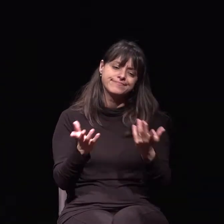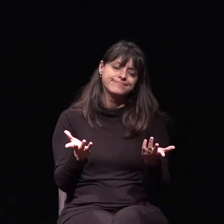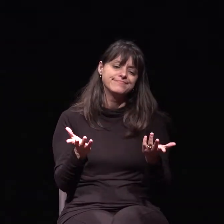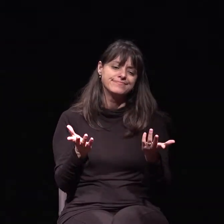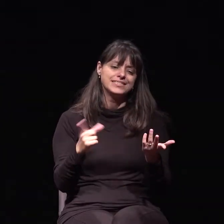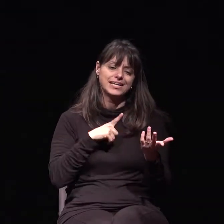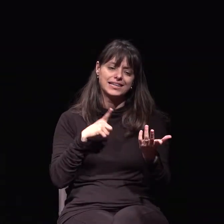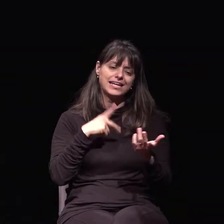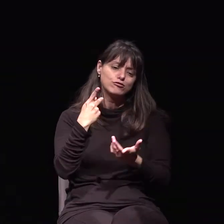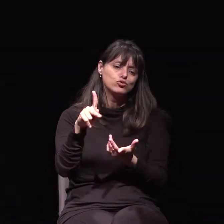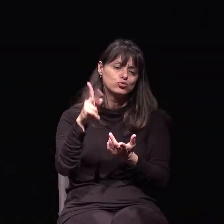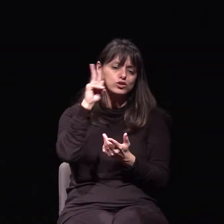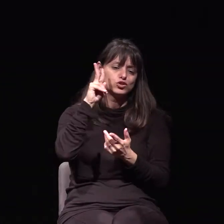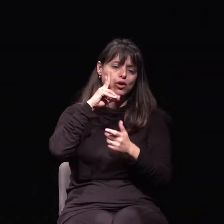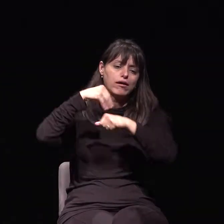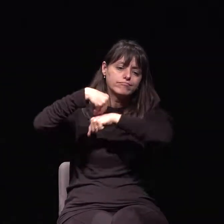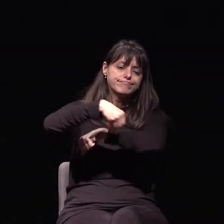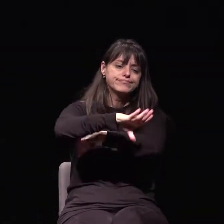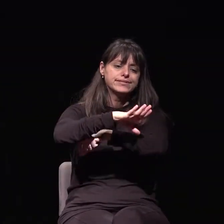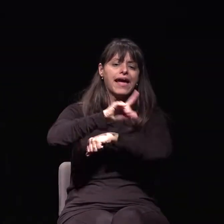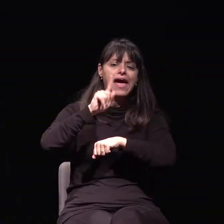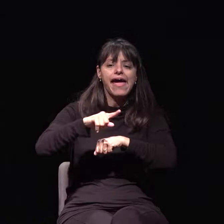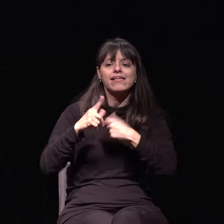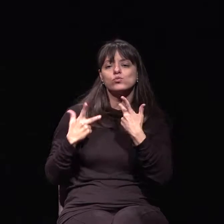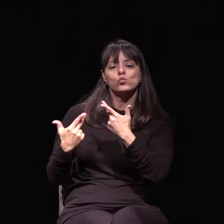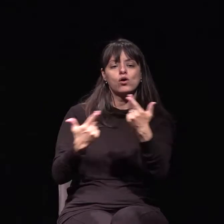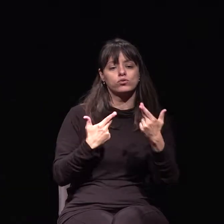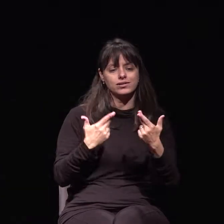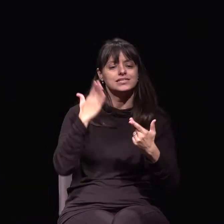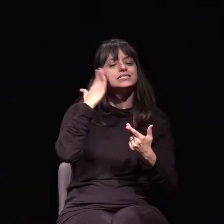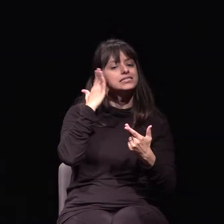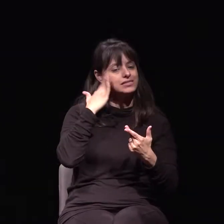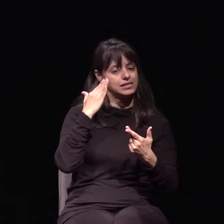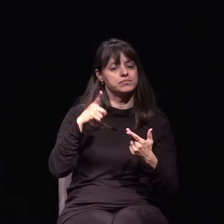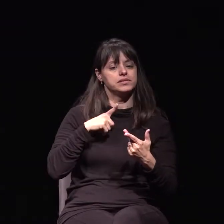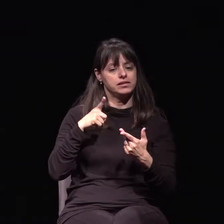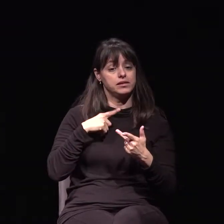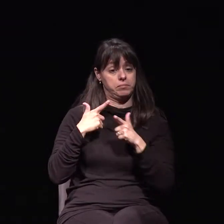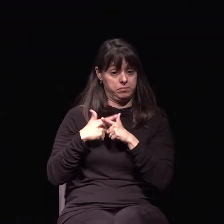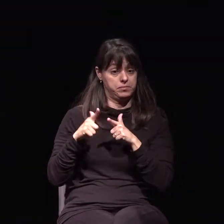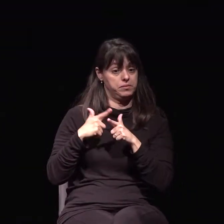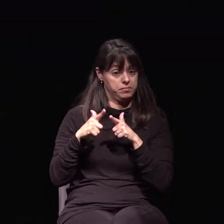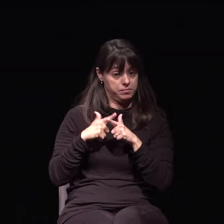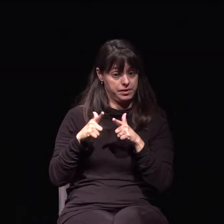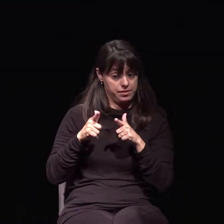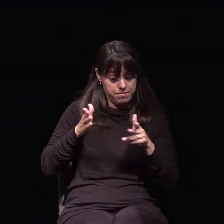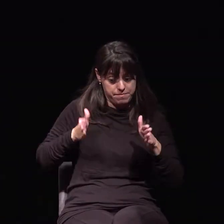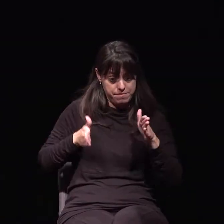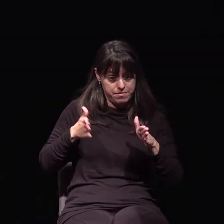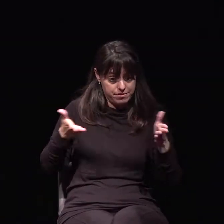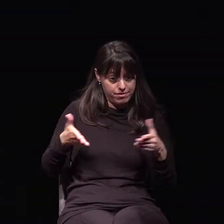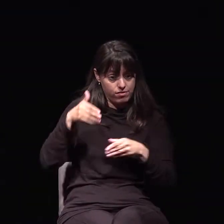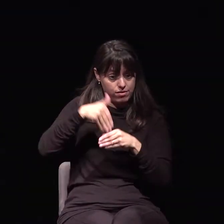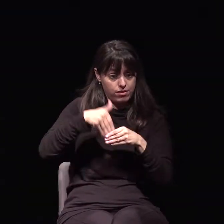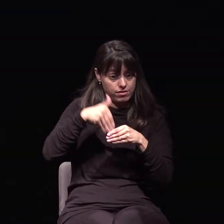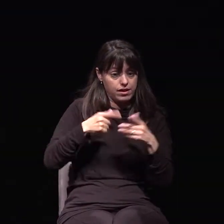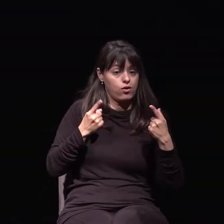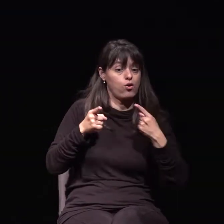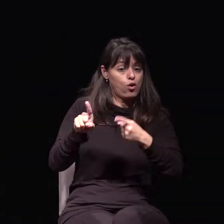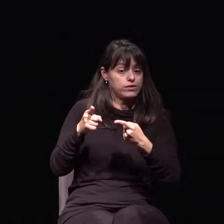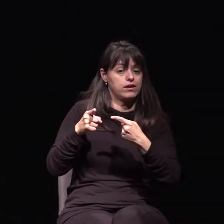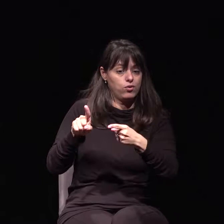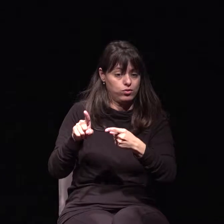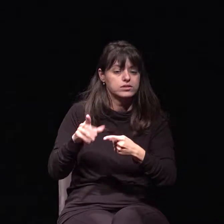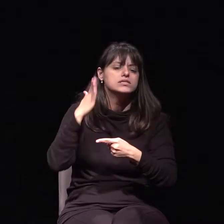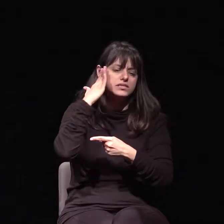nossa, né? E por seguir de pé, apesar dos ataques que sabemos ter acontecido, inclusive no último período eleitoral. Vocês devem saber que a